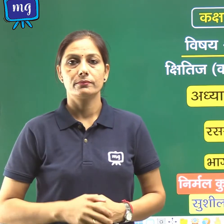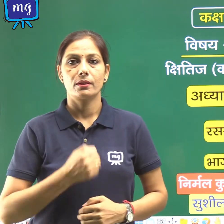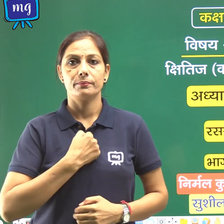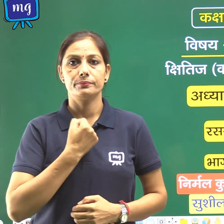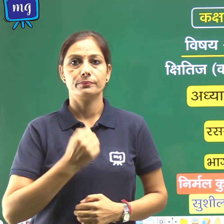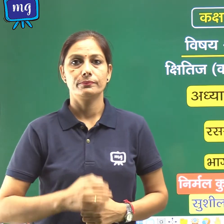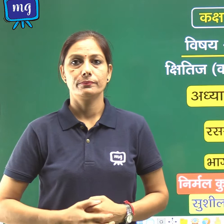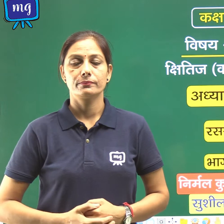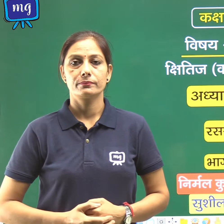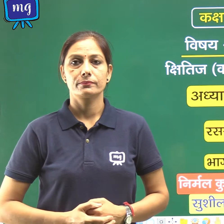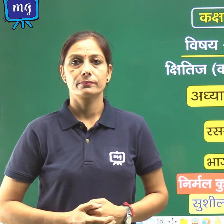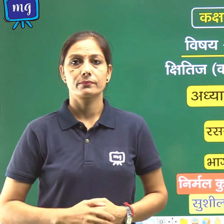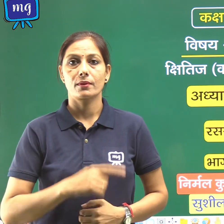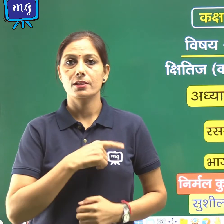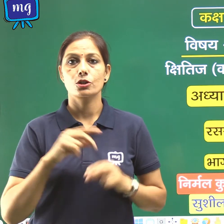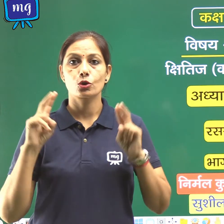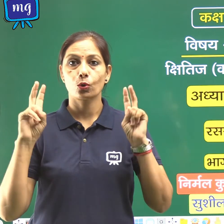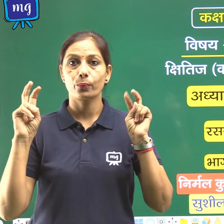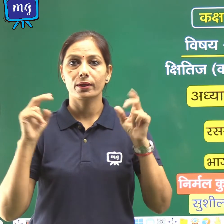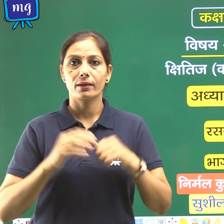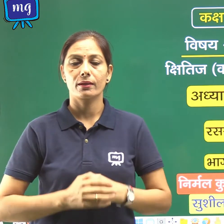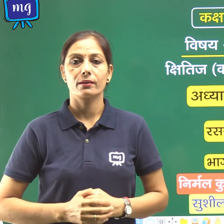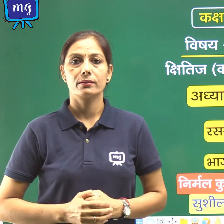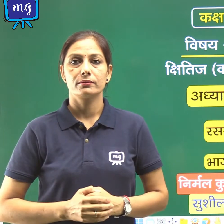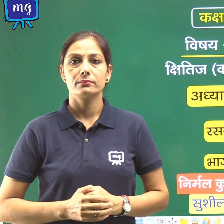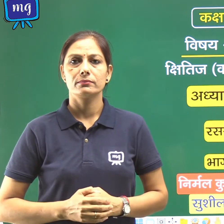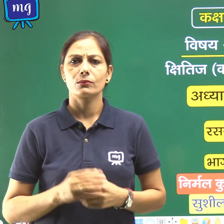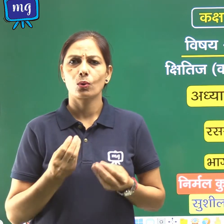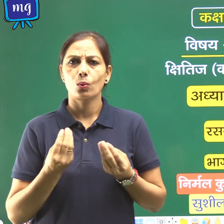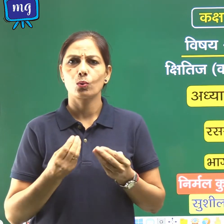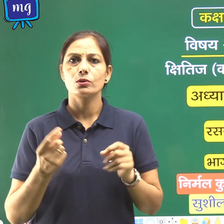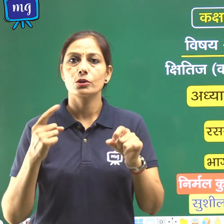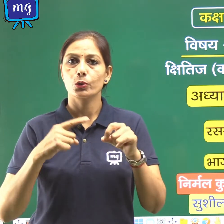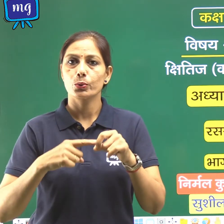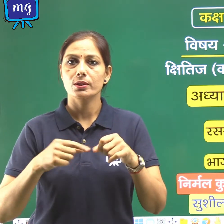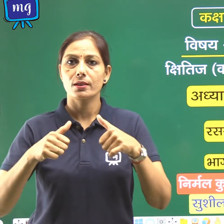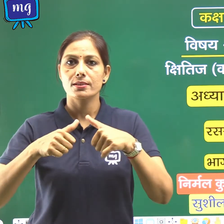हम इस अध्याय के कुछ प्रश्नोत्तर